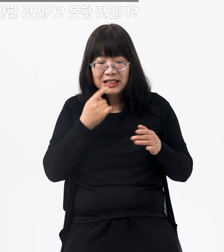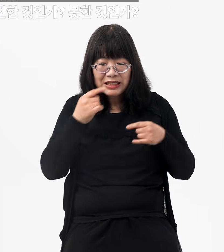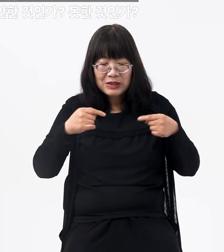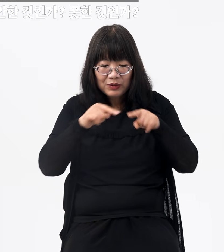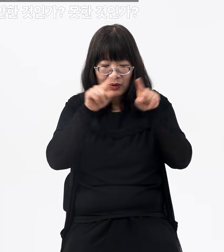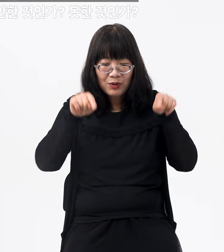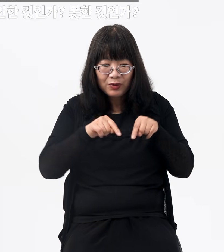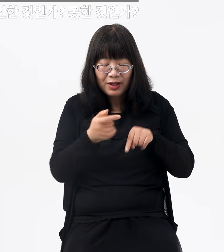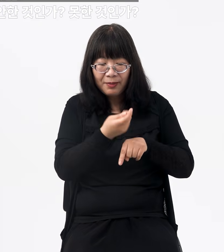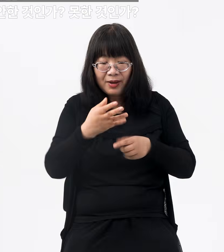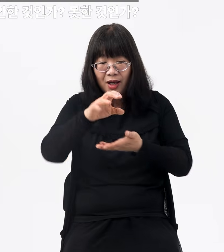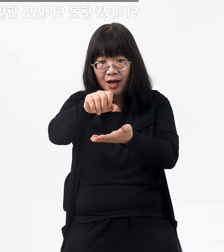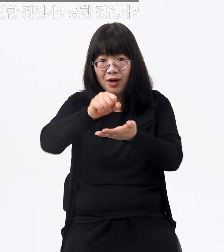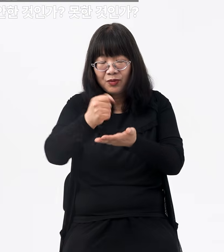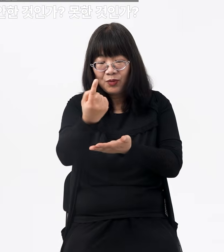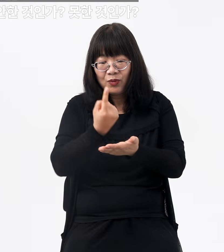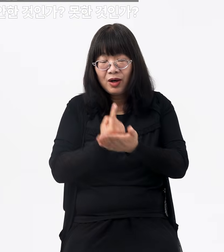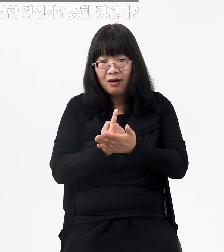들고 들어오셔가지고